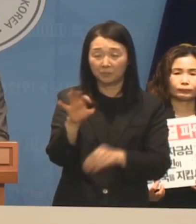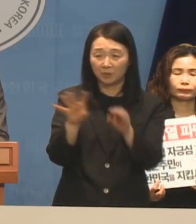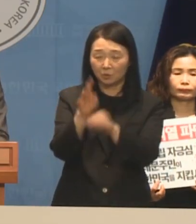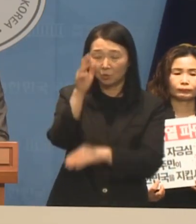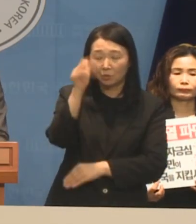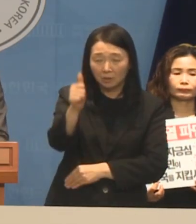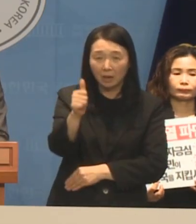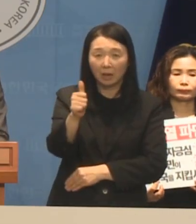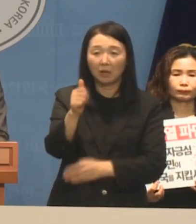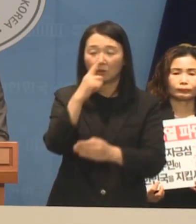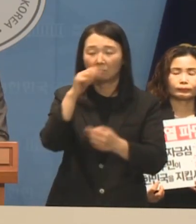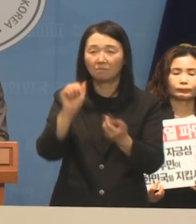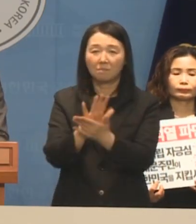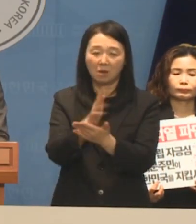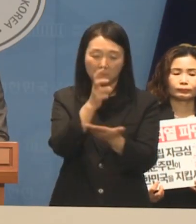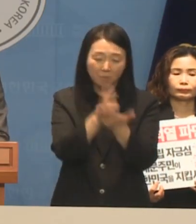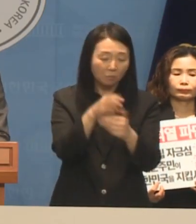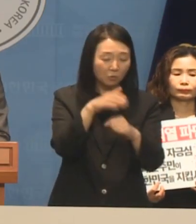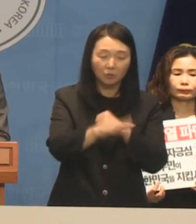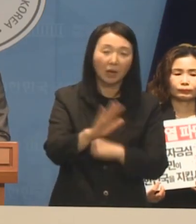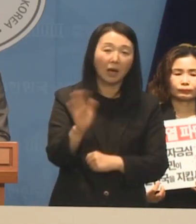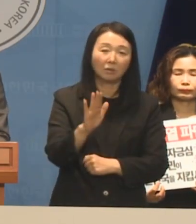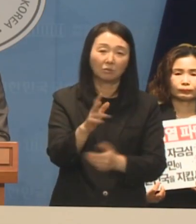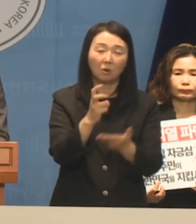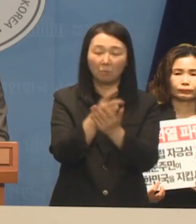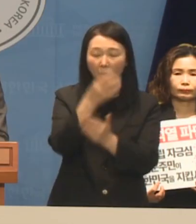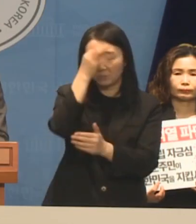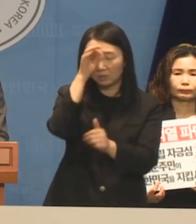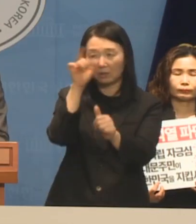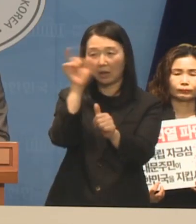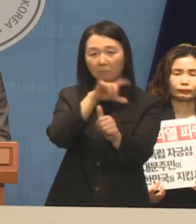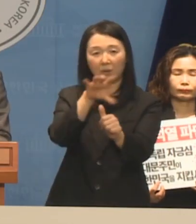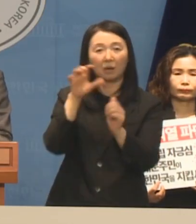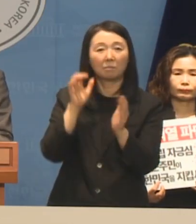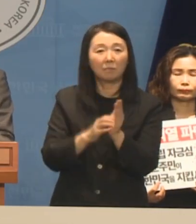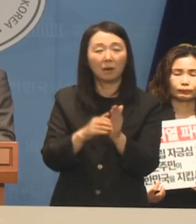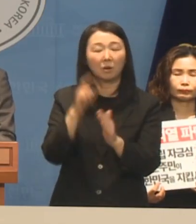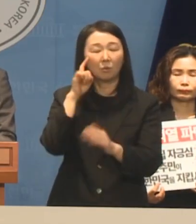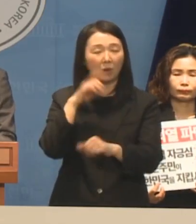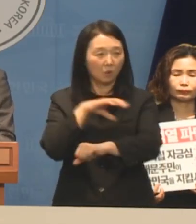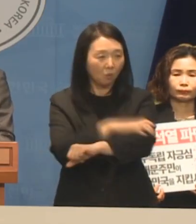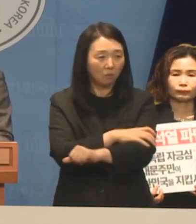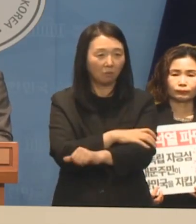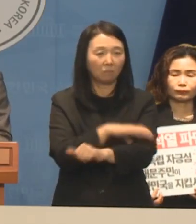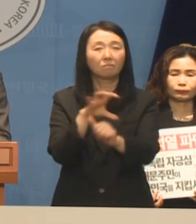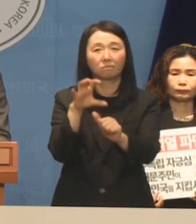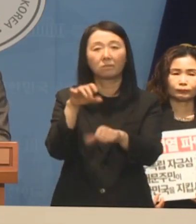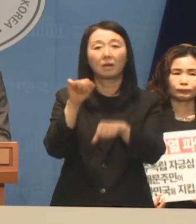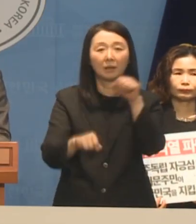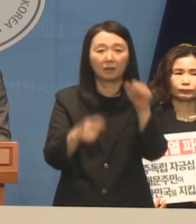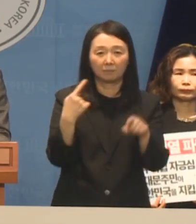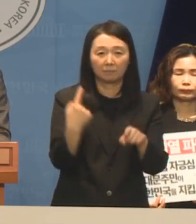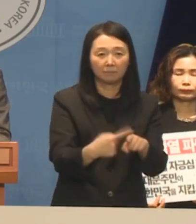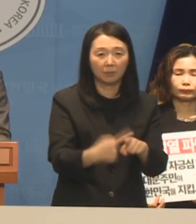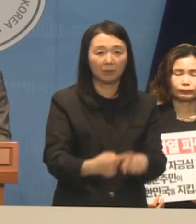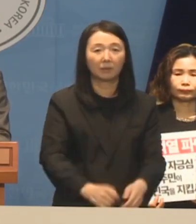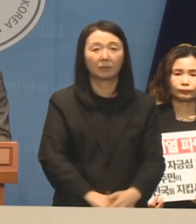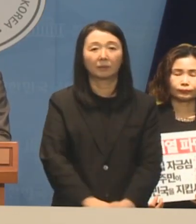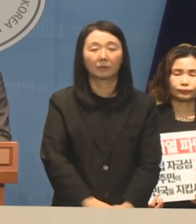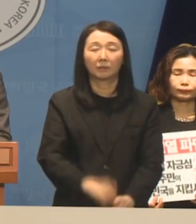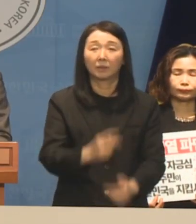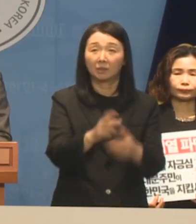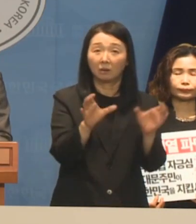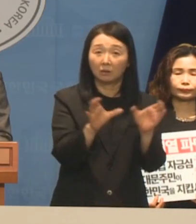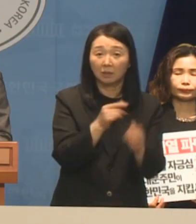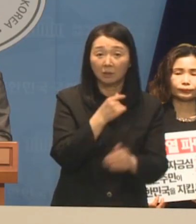석방주의는 법치의 원칙이 아닌 법기술을 악용한 명백한 권력 남용 행위입니다.